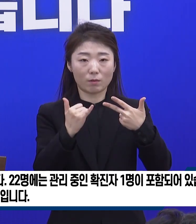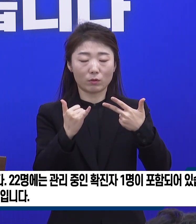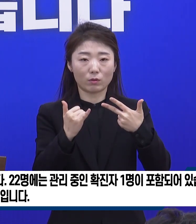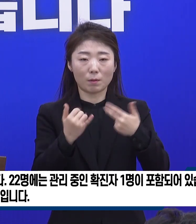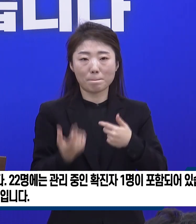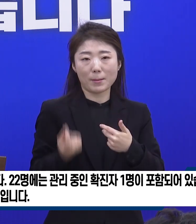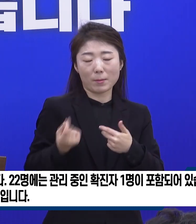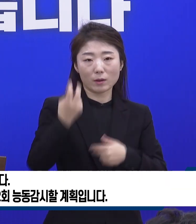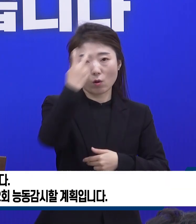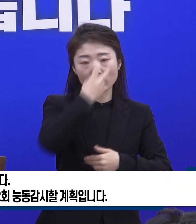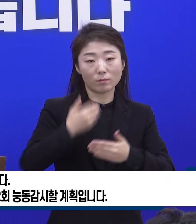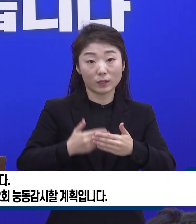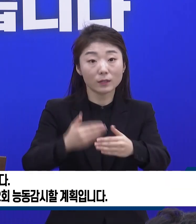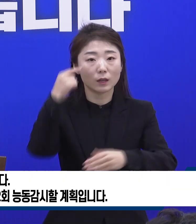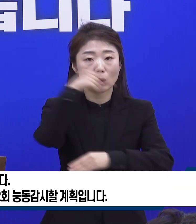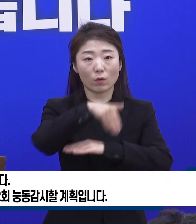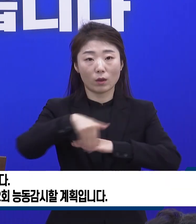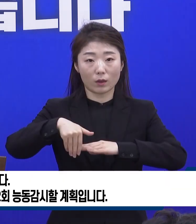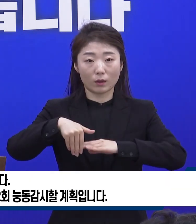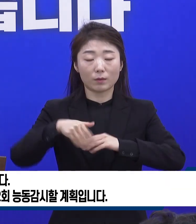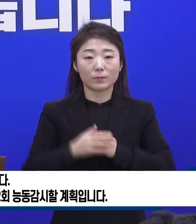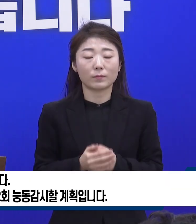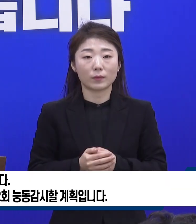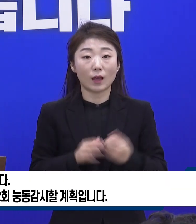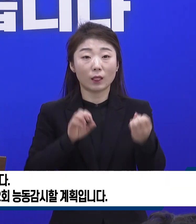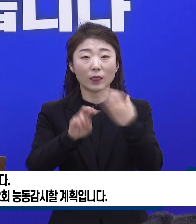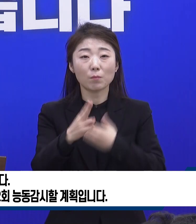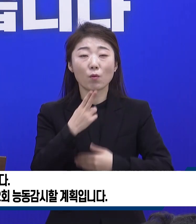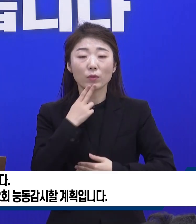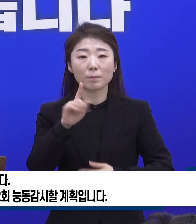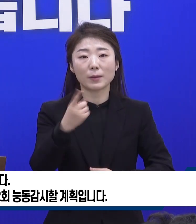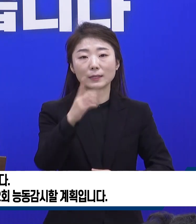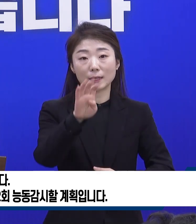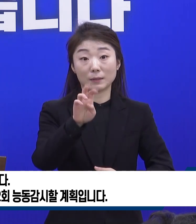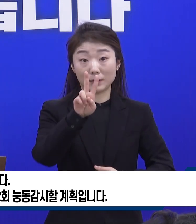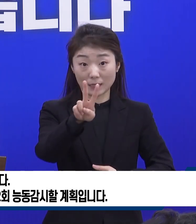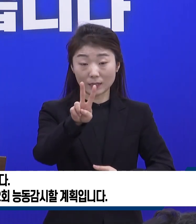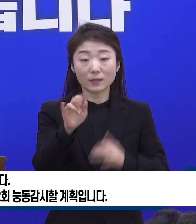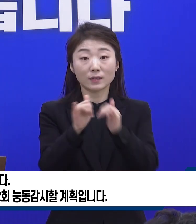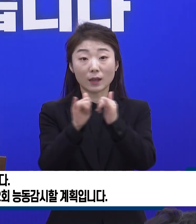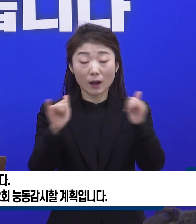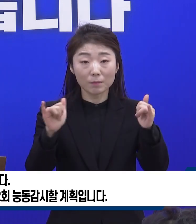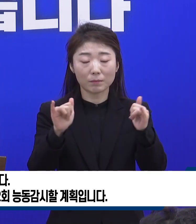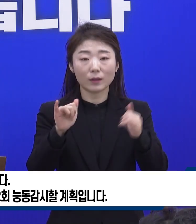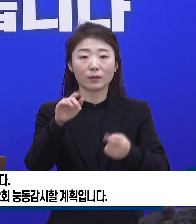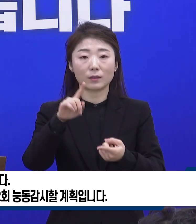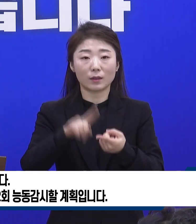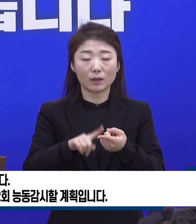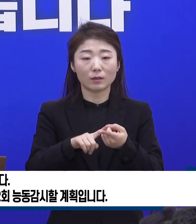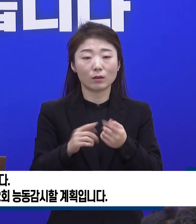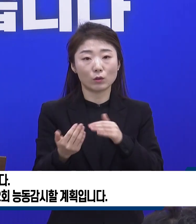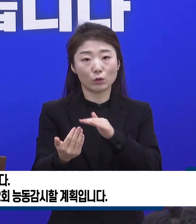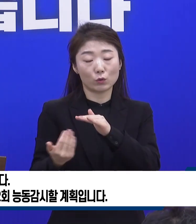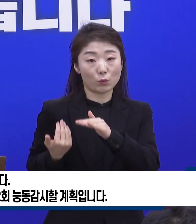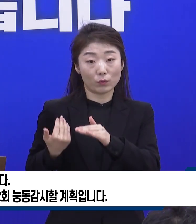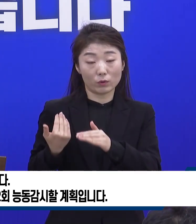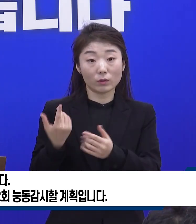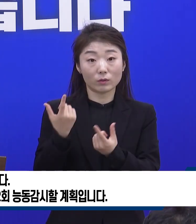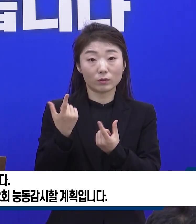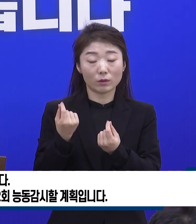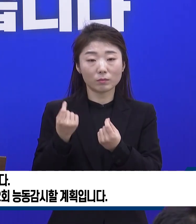검사할 예정입니다. 그리고 지금 무응답자 142명에 대해서도 앞서와 마찬가지로 경찰과 함께